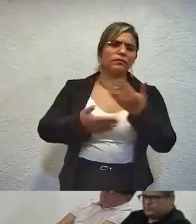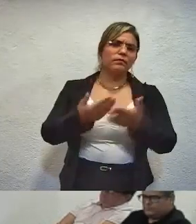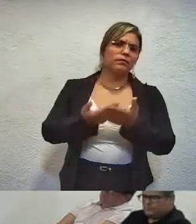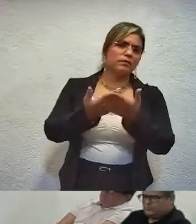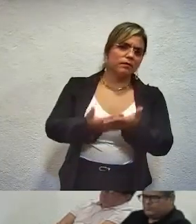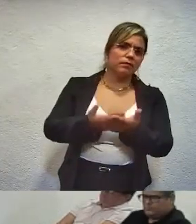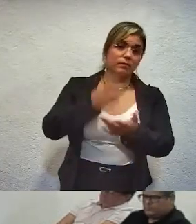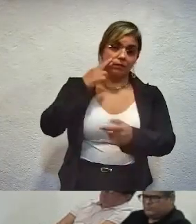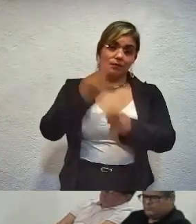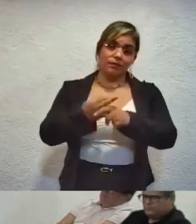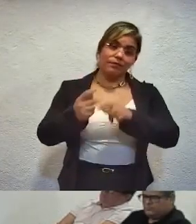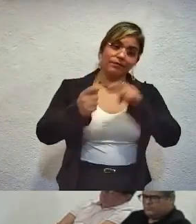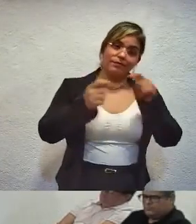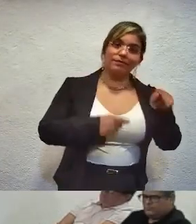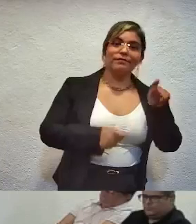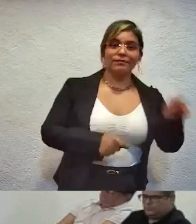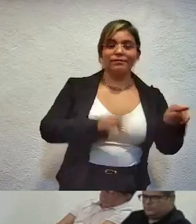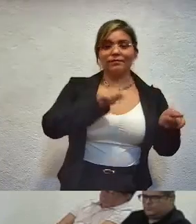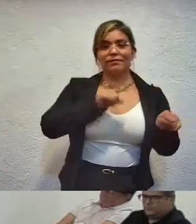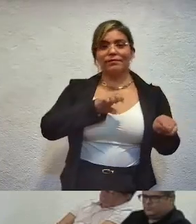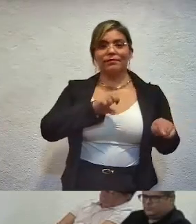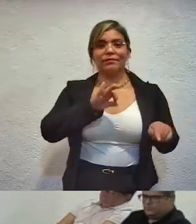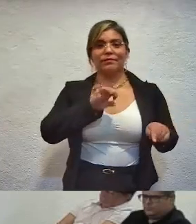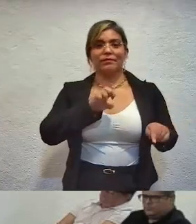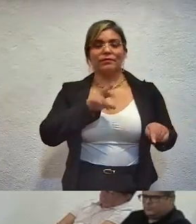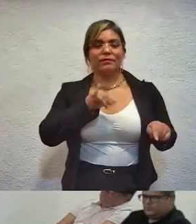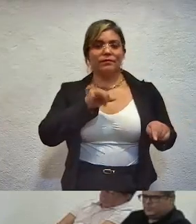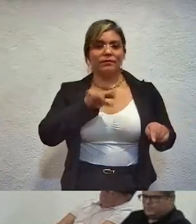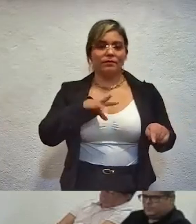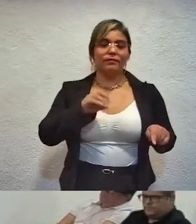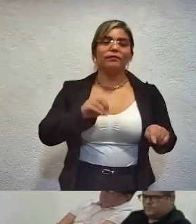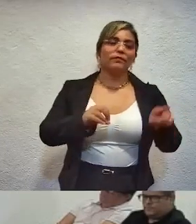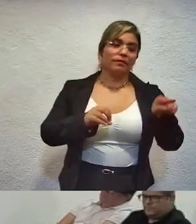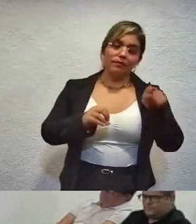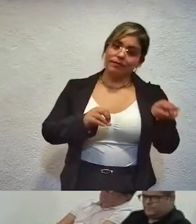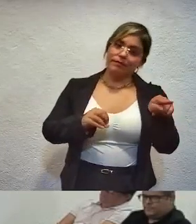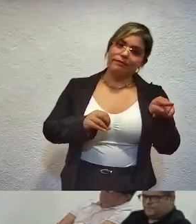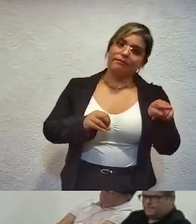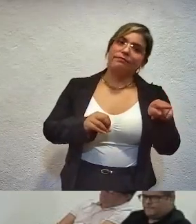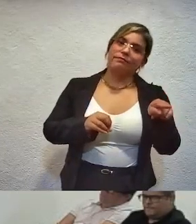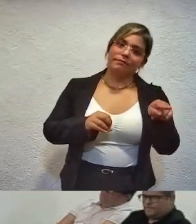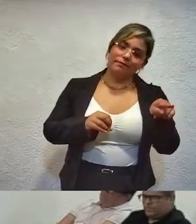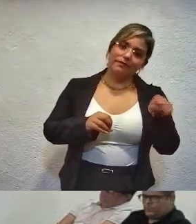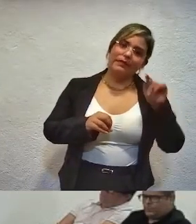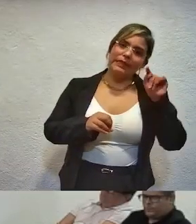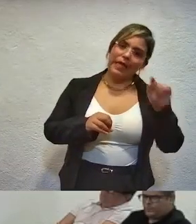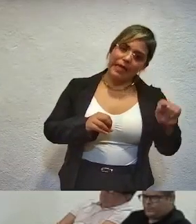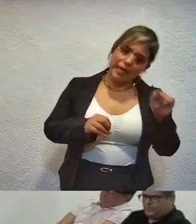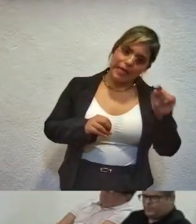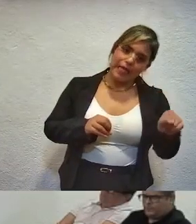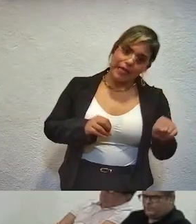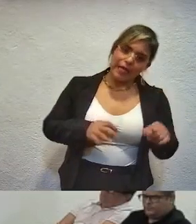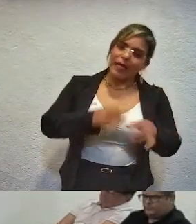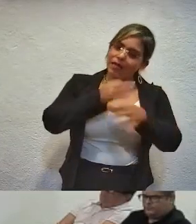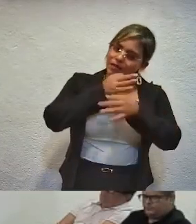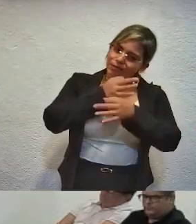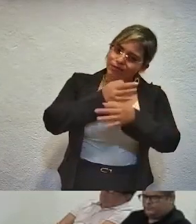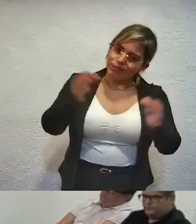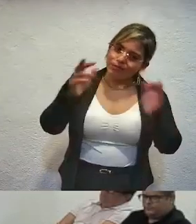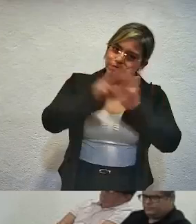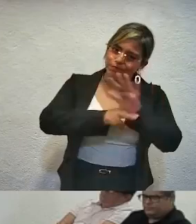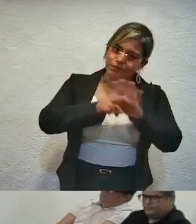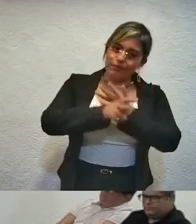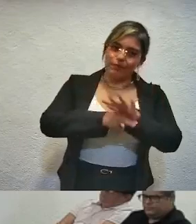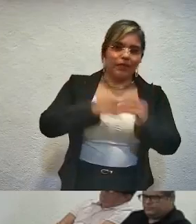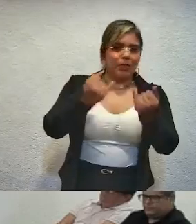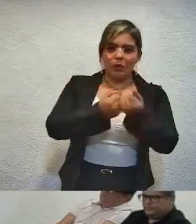responsabilidad directa al ciudadano Carlos Seferino Torreblanca Galindo al acreditarse que fue quien realizó y difundió tanto el video como el